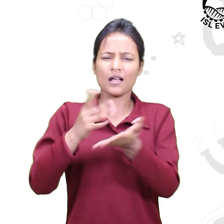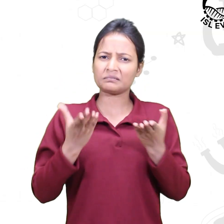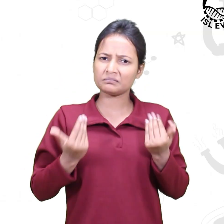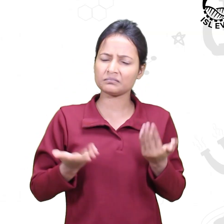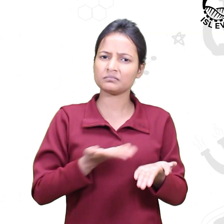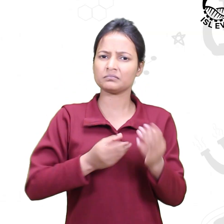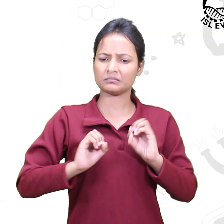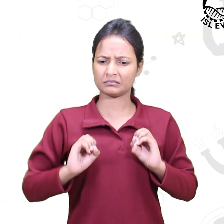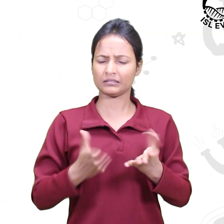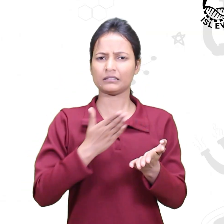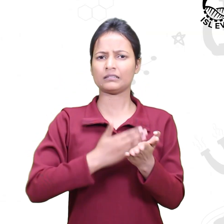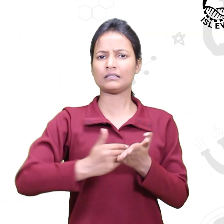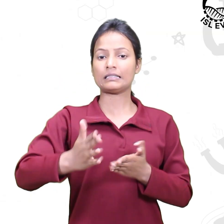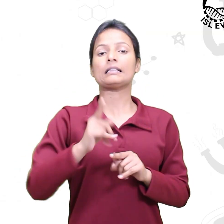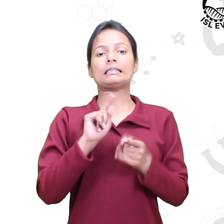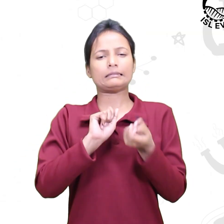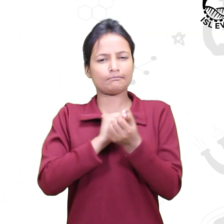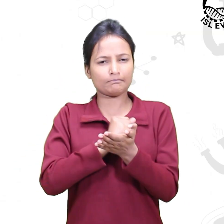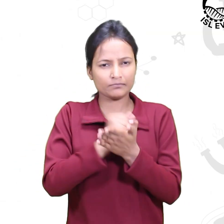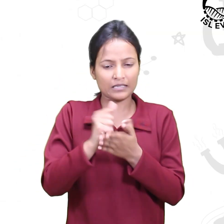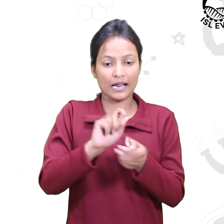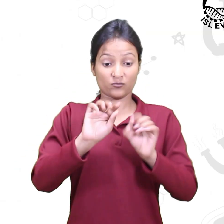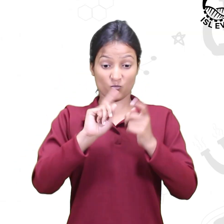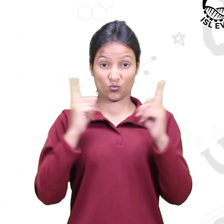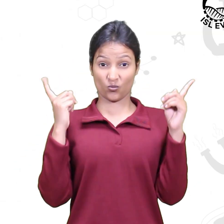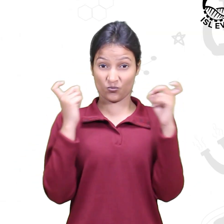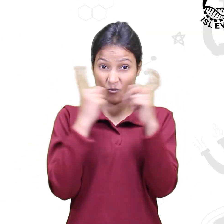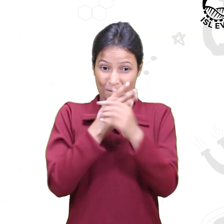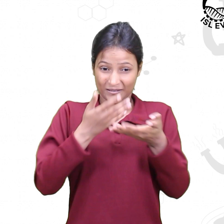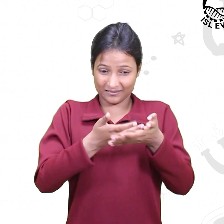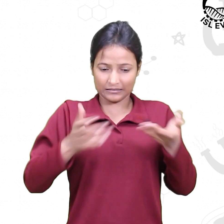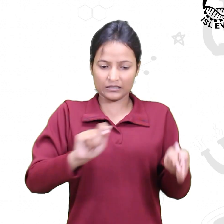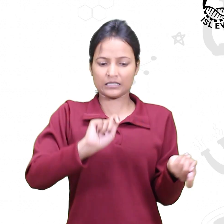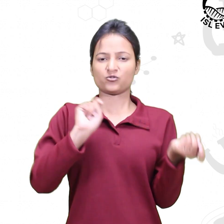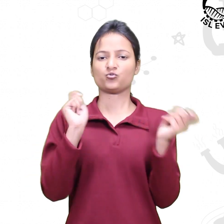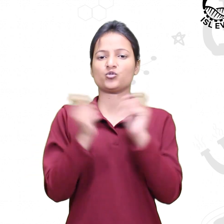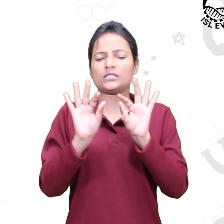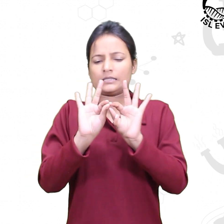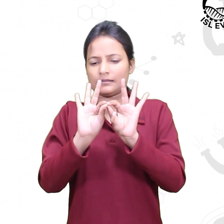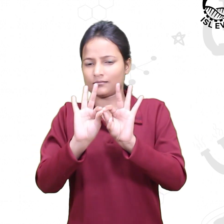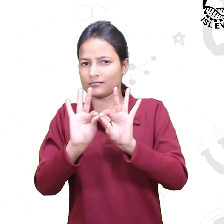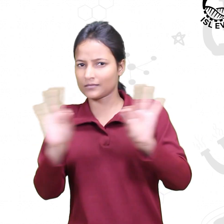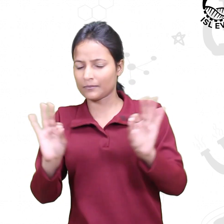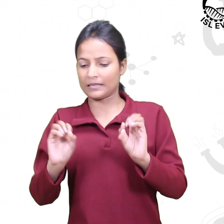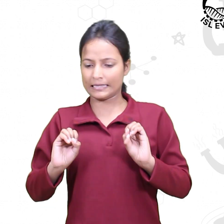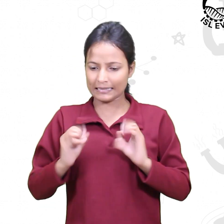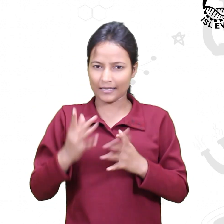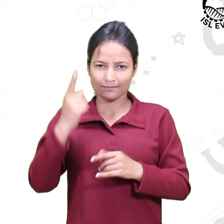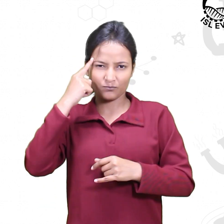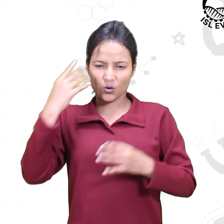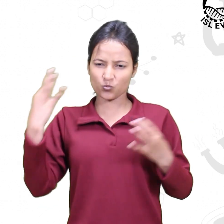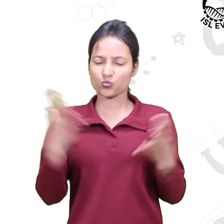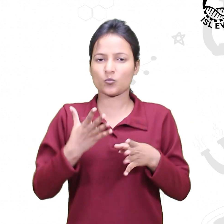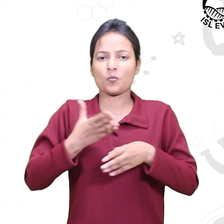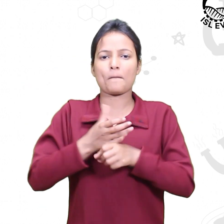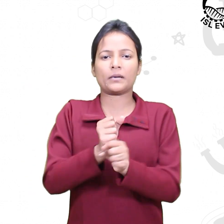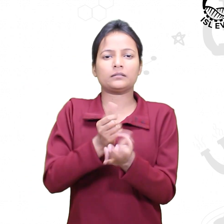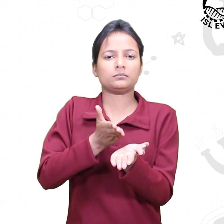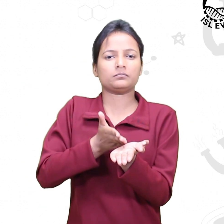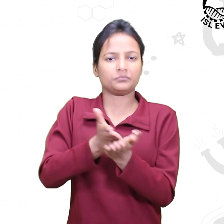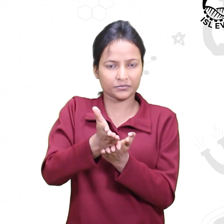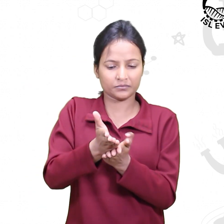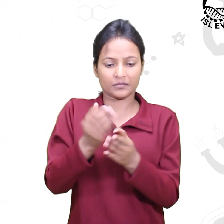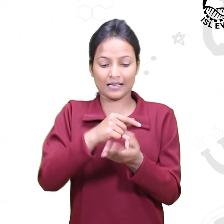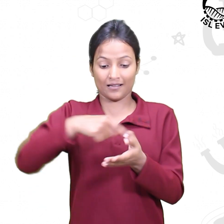हम जीनोम सीक्वेंसिंग को भी बहुत साधारण बना दें। तो ये हमने एक सलाइन गार्गल बेस्ड जीनोम सीक्वेंसिंग शुरू किया, ताकि जो